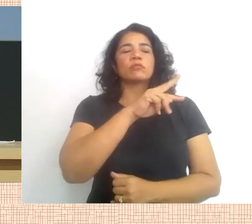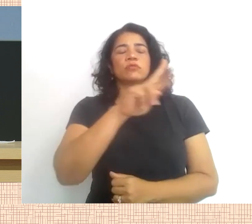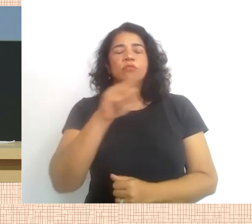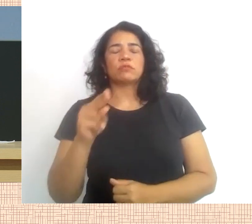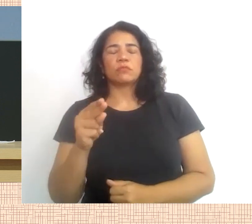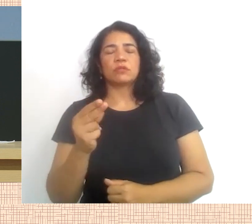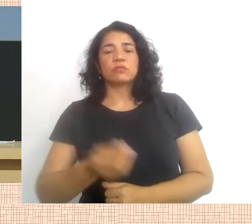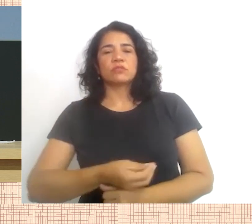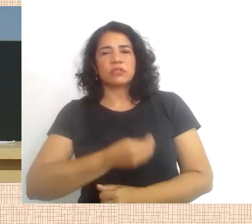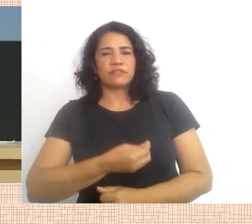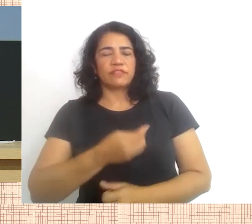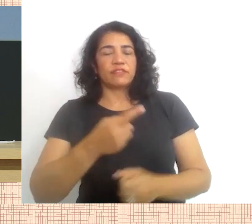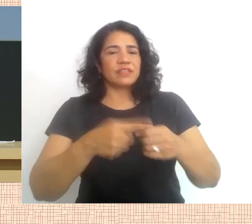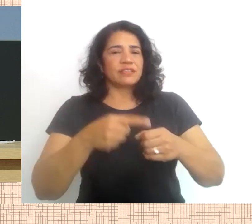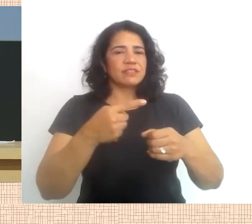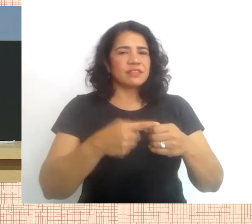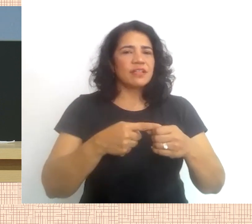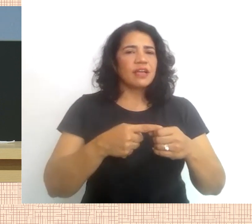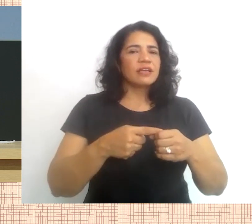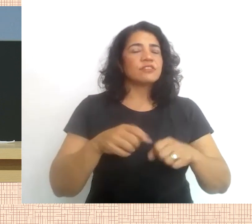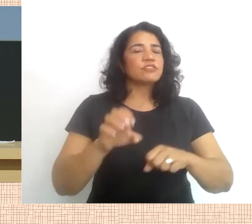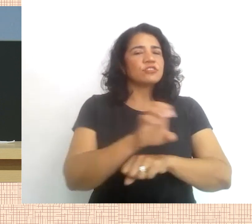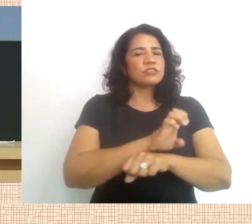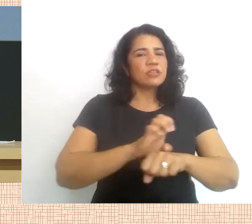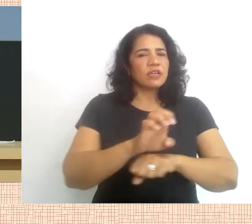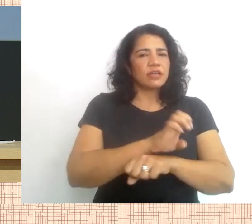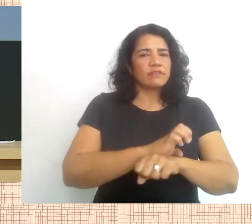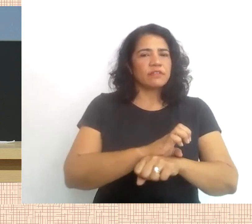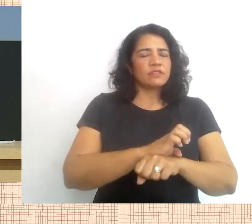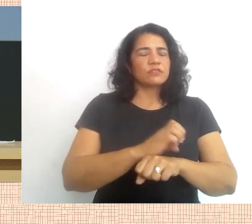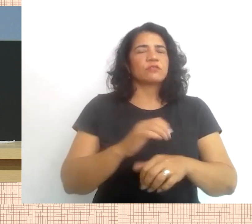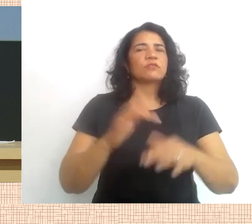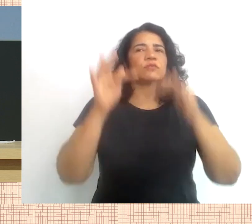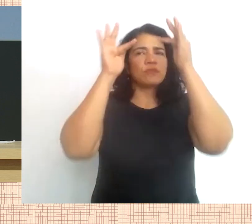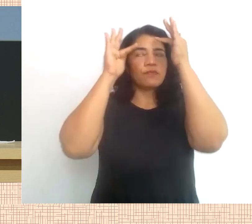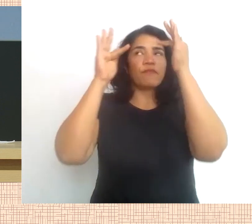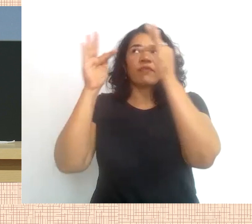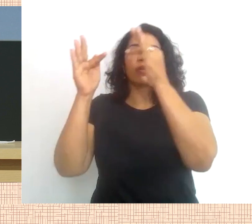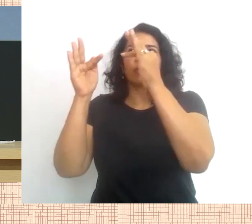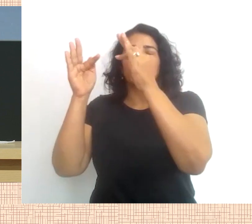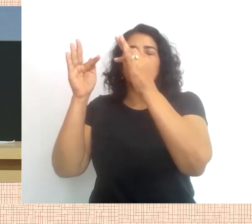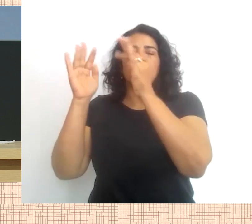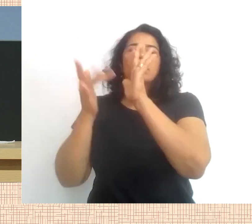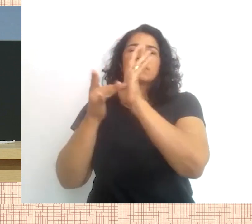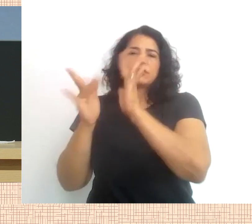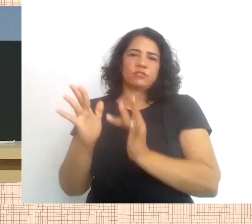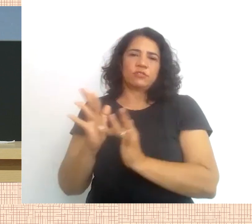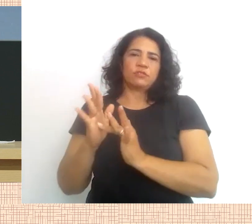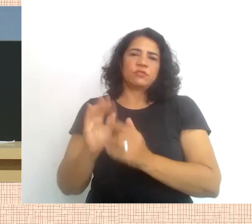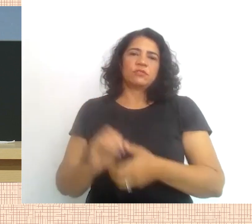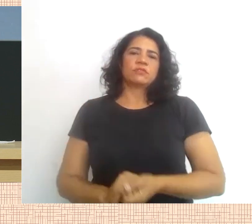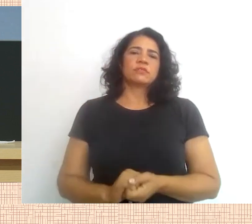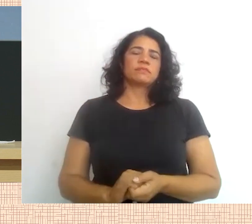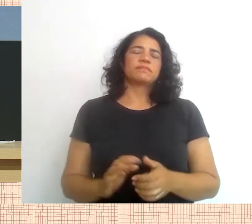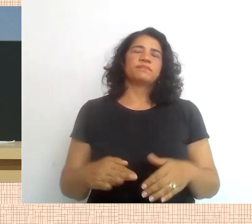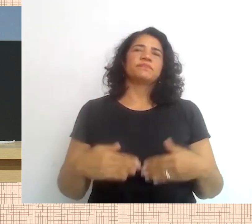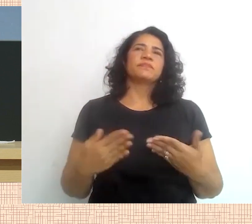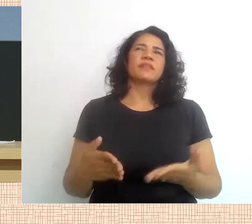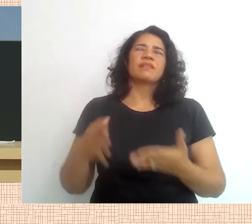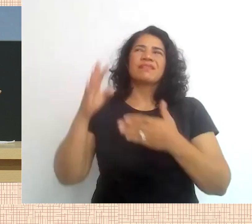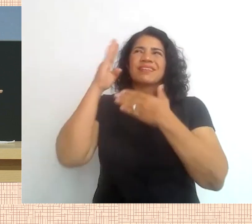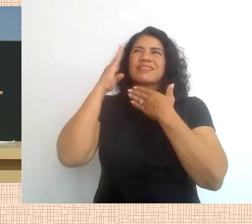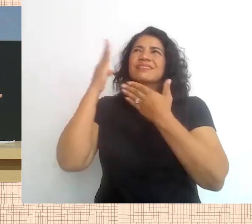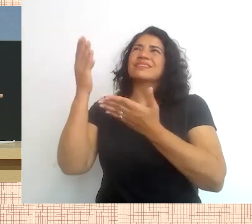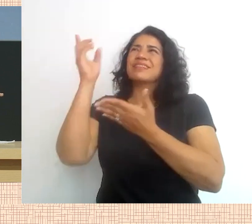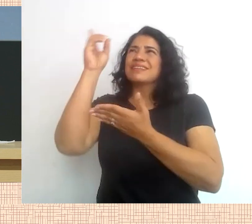Ele trabalha, irmãos, com relação à igreja. Ele não trabalha como a uma entidade religiosa.